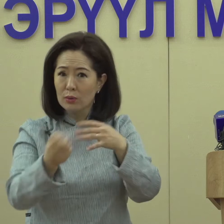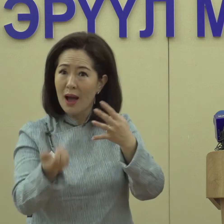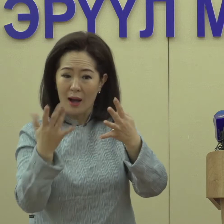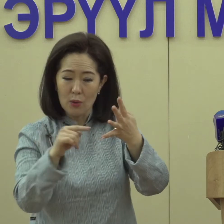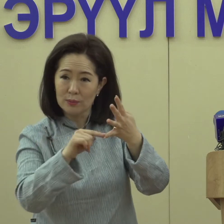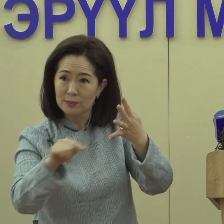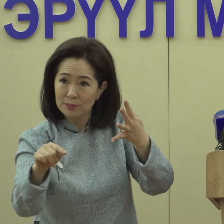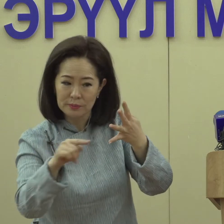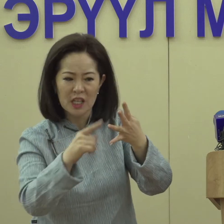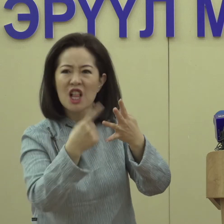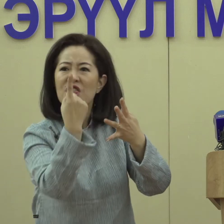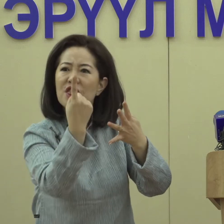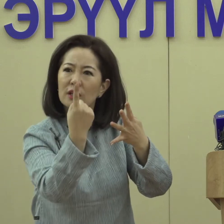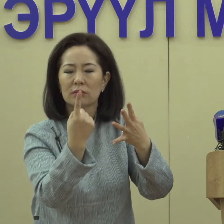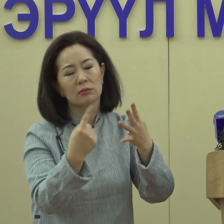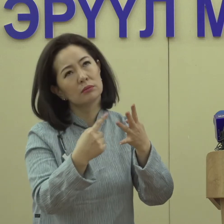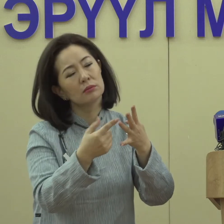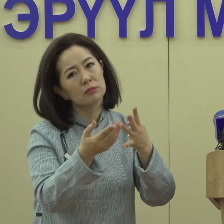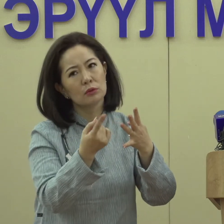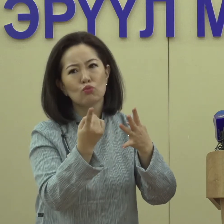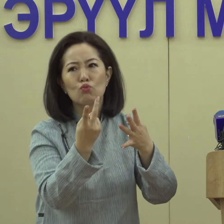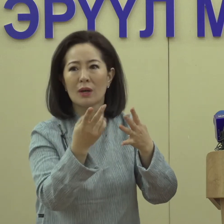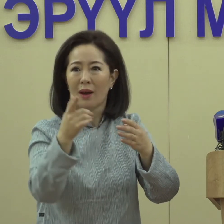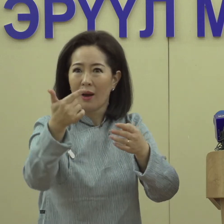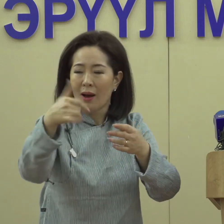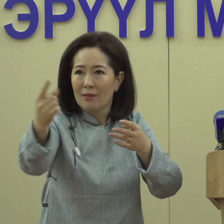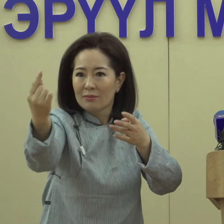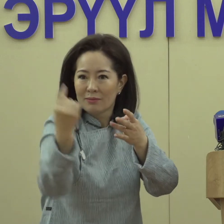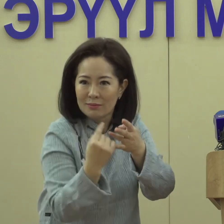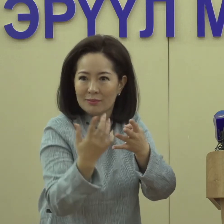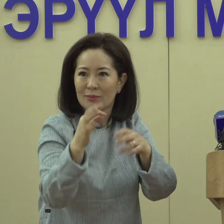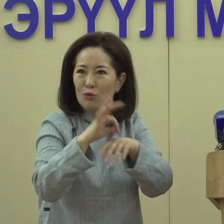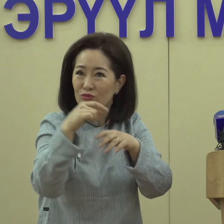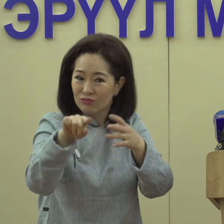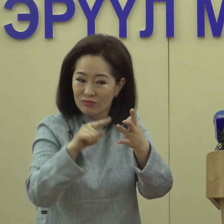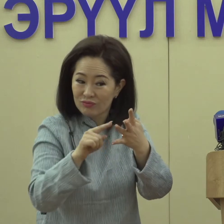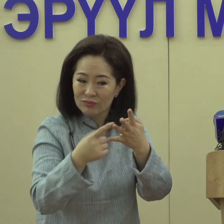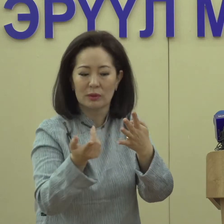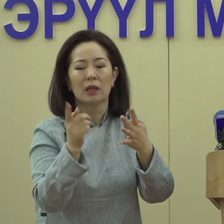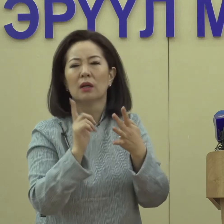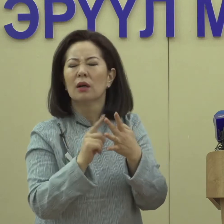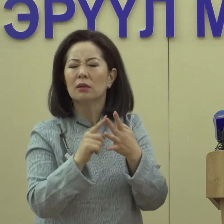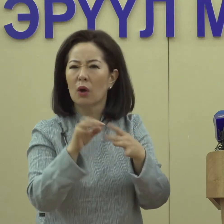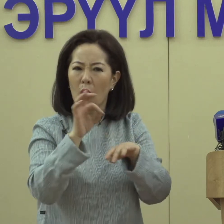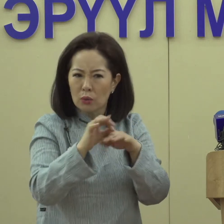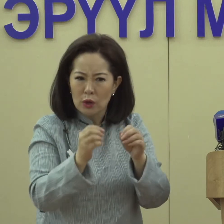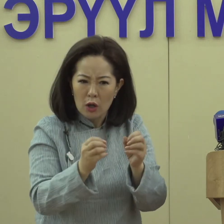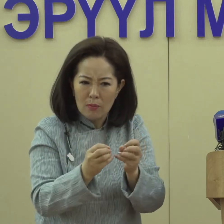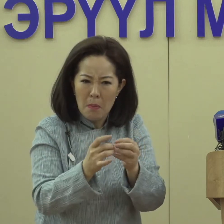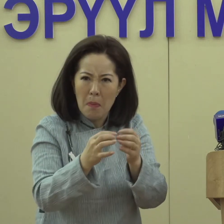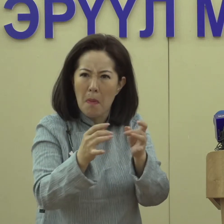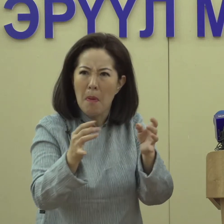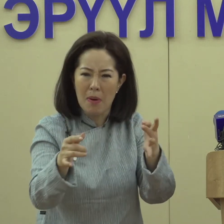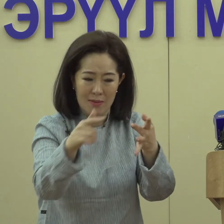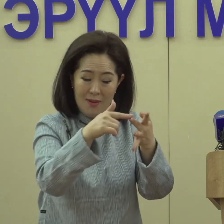за нэгээс дээш нэг буюу түүнээс дээш импортлогдсон тохиол гарсан үе, за дэгдэлт байдлаар голомтлон